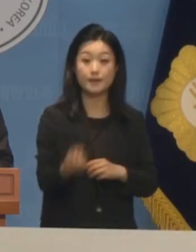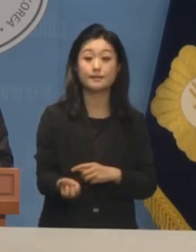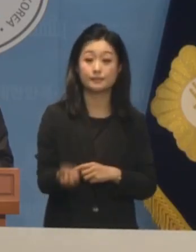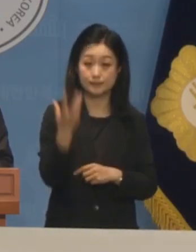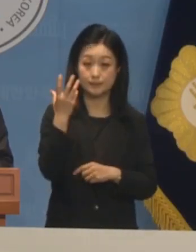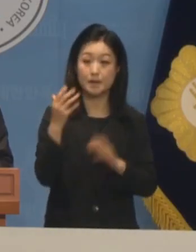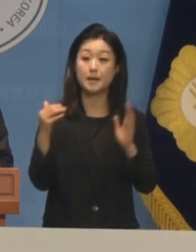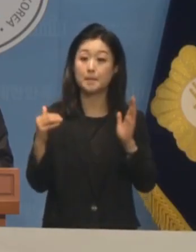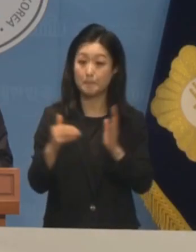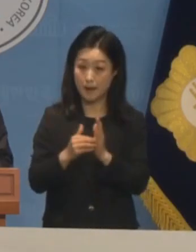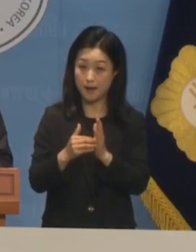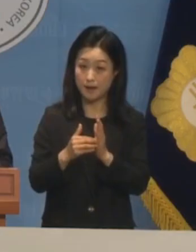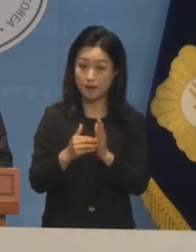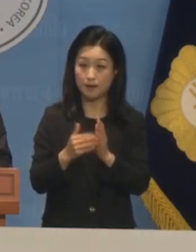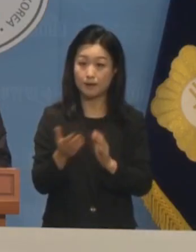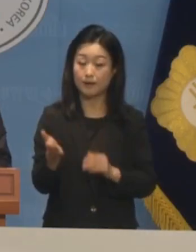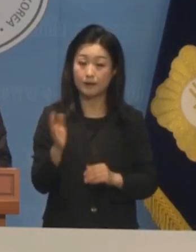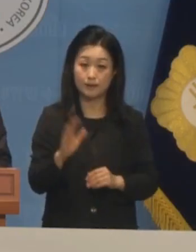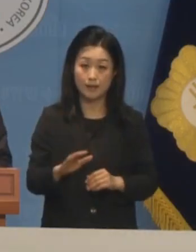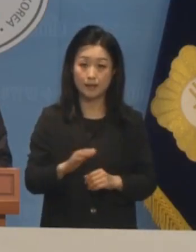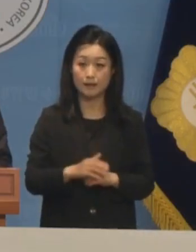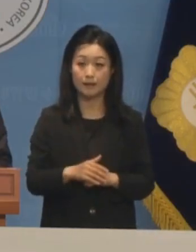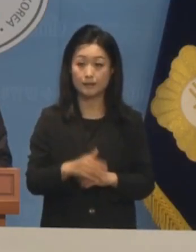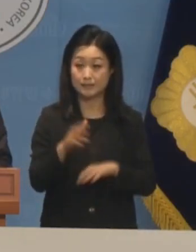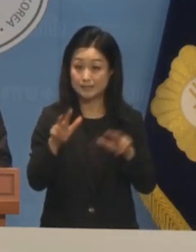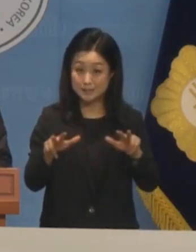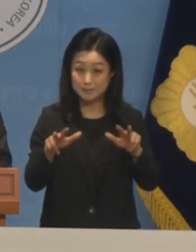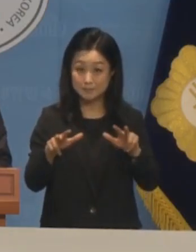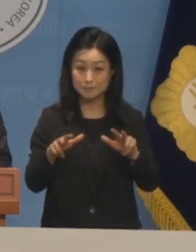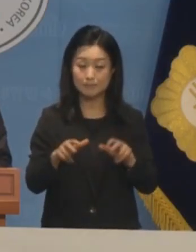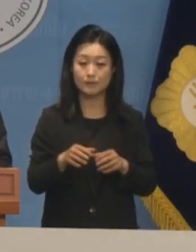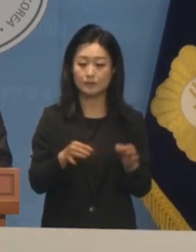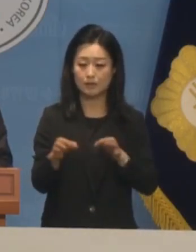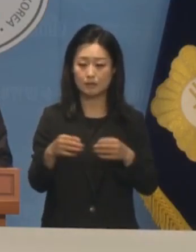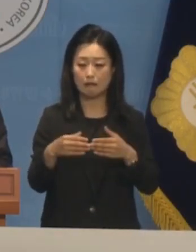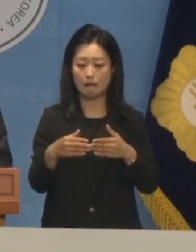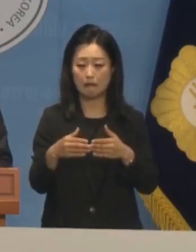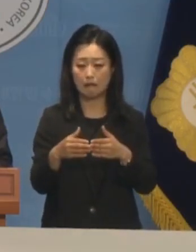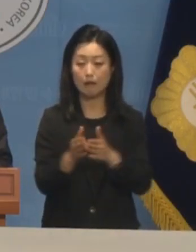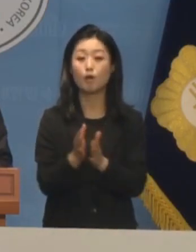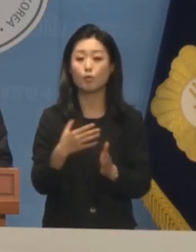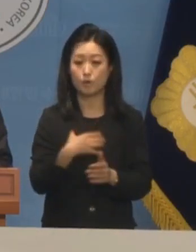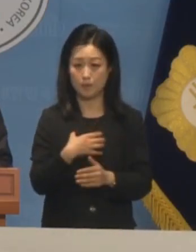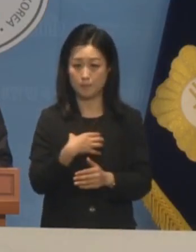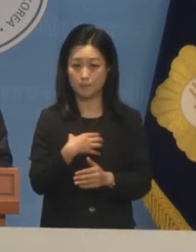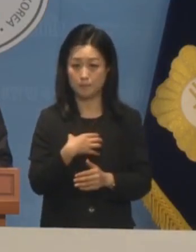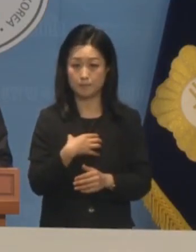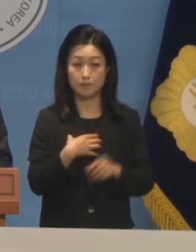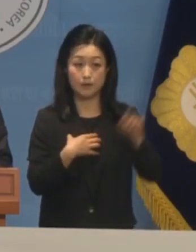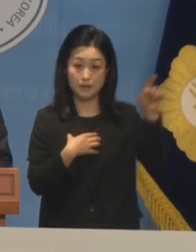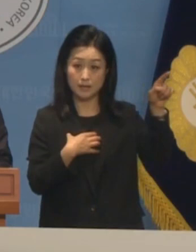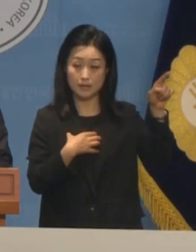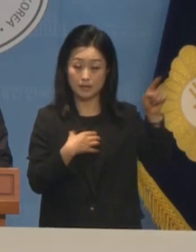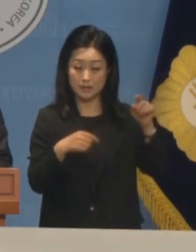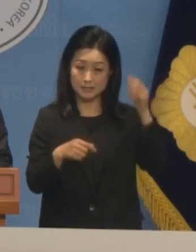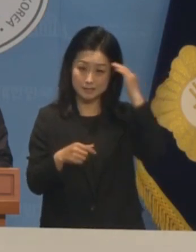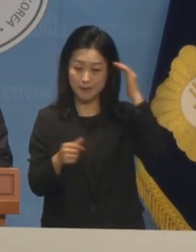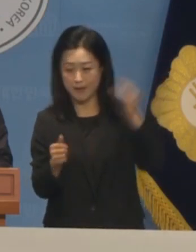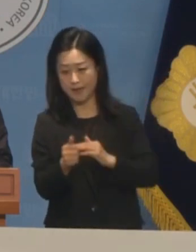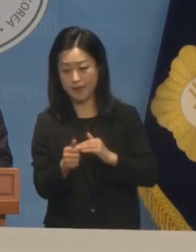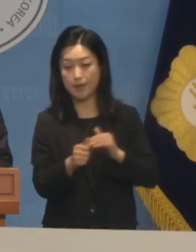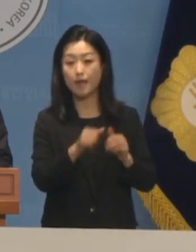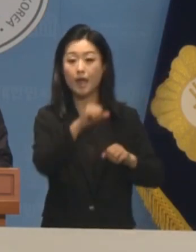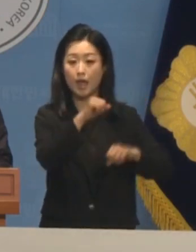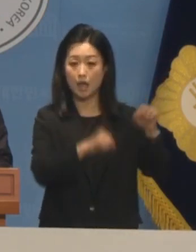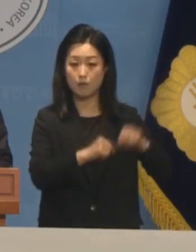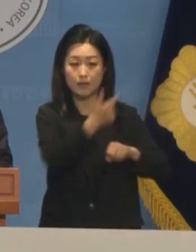승소했음에도 불구하고 사실상 폐업 직전에 몰려 있습니다. 이번 일동 후디스의 상표권 침해 행위는